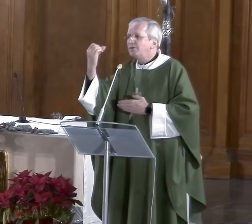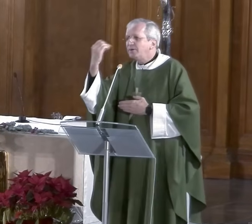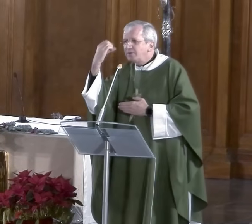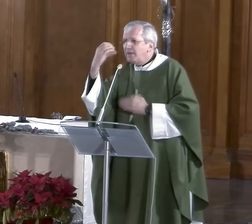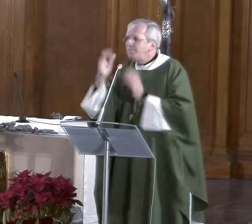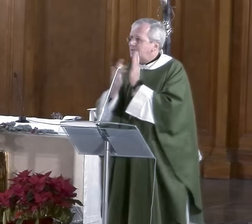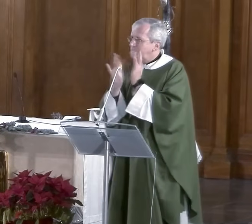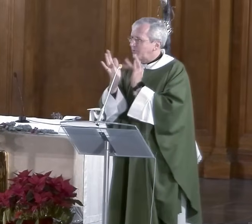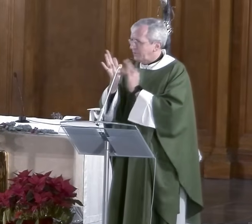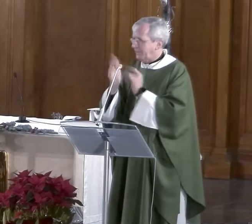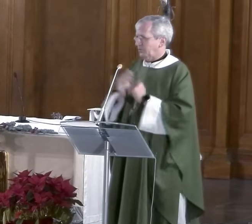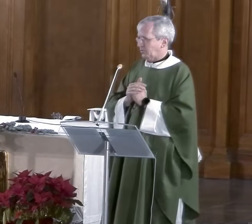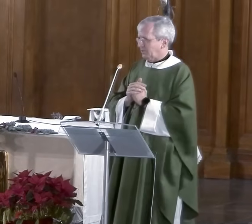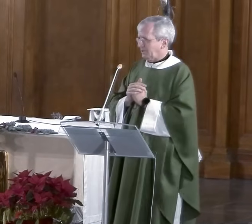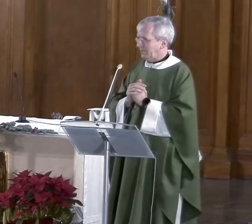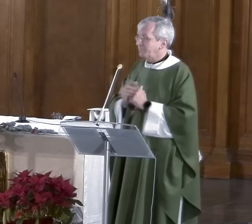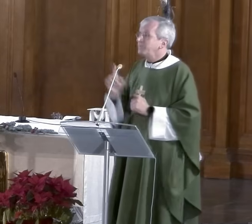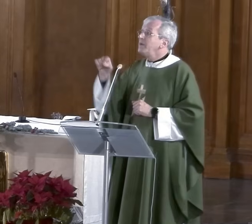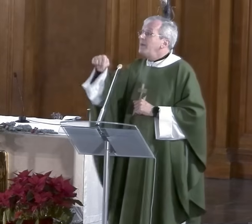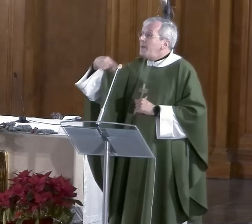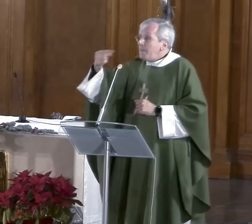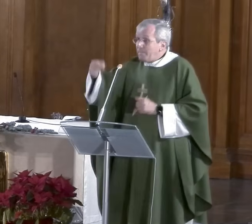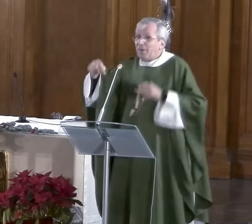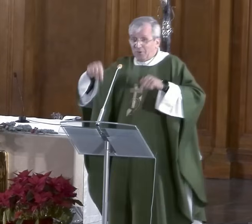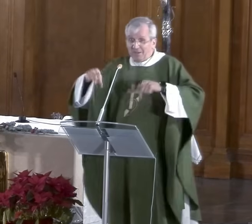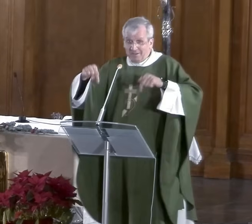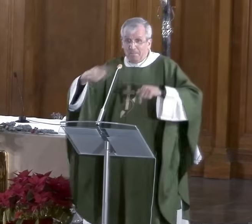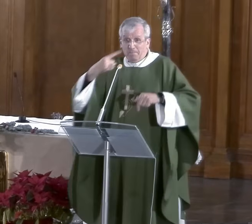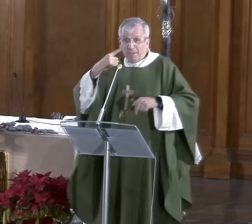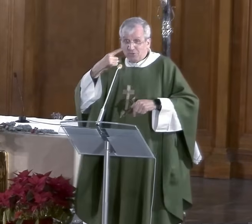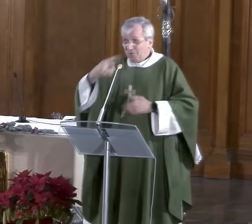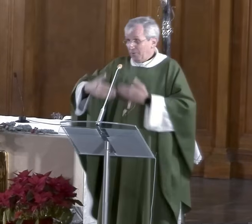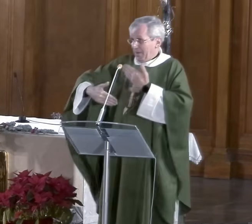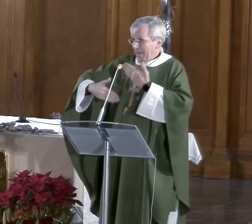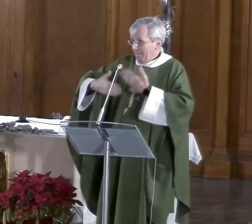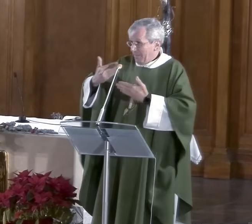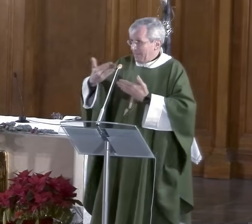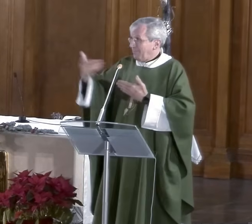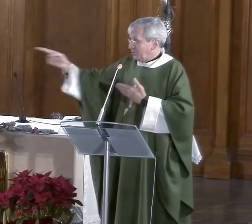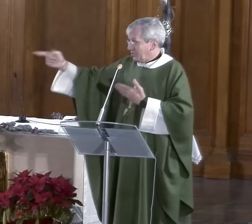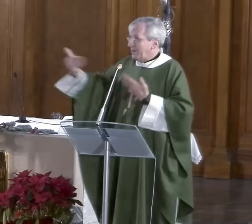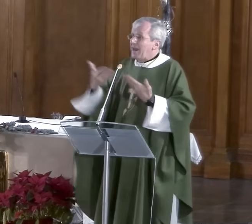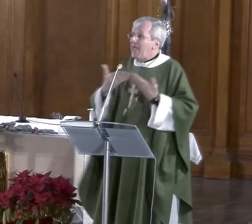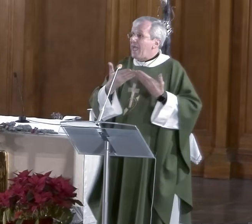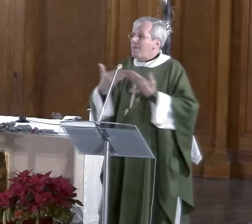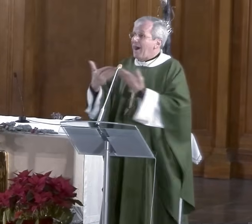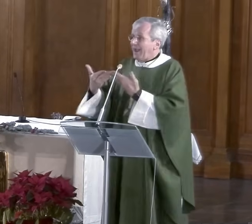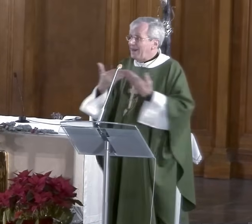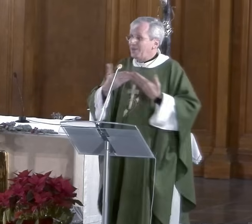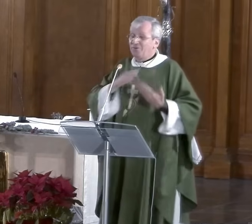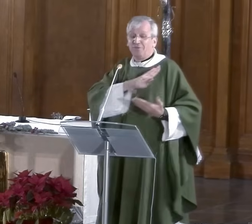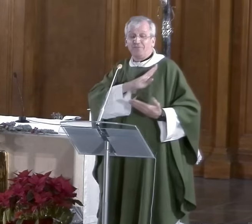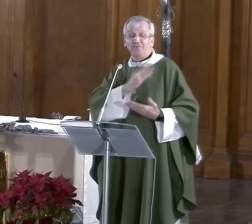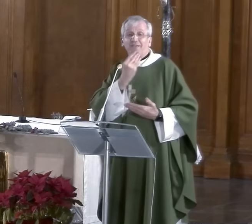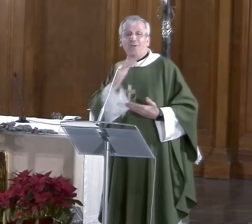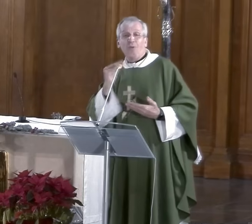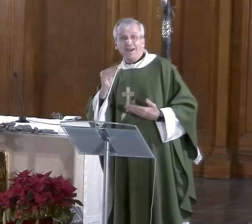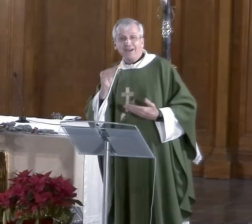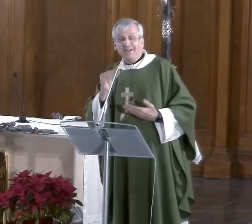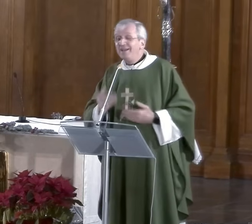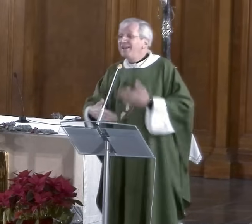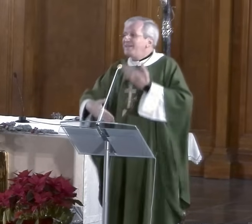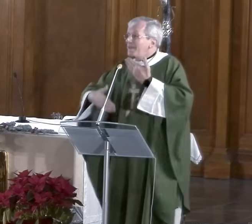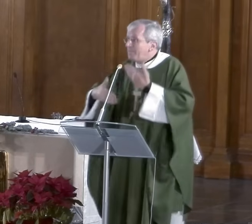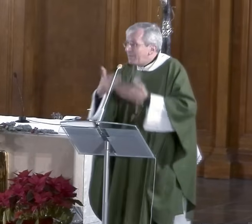aprendió del mismo Jesús. Pero hoy vemos cómo empezamos con el Evangelio de